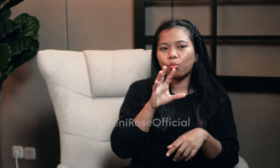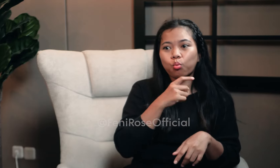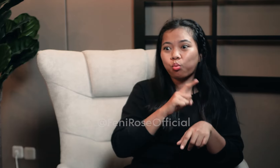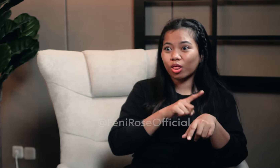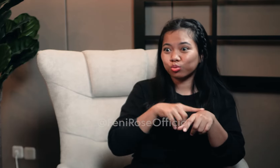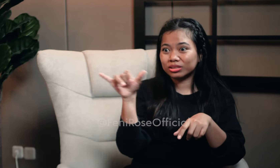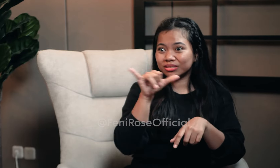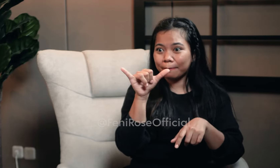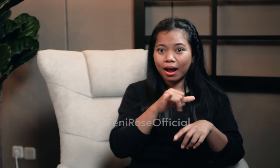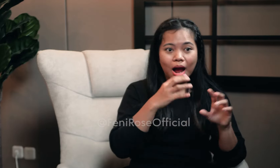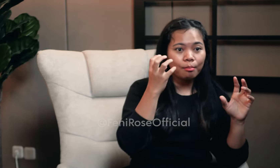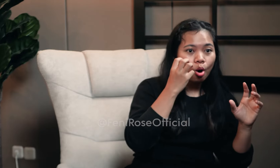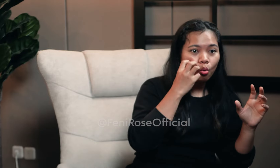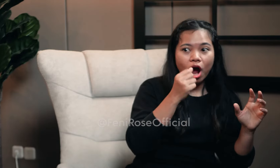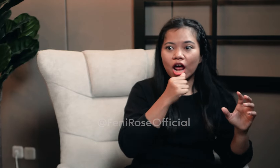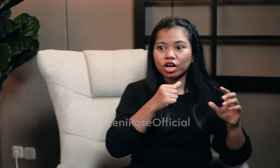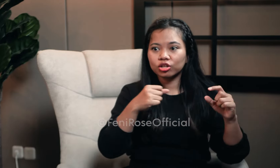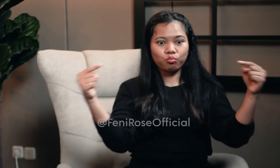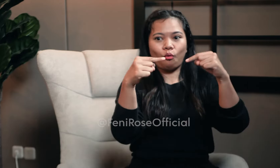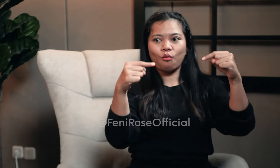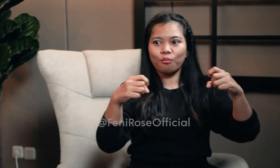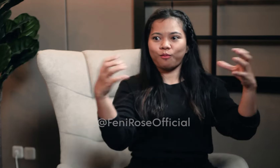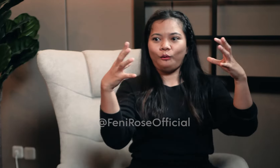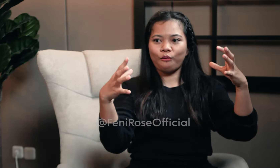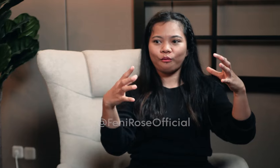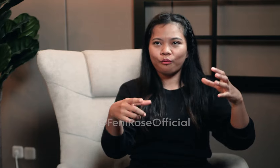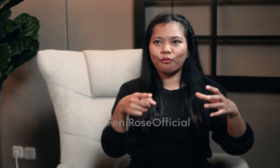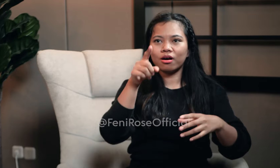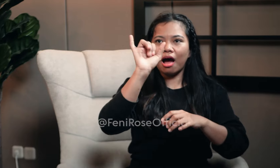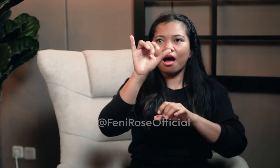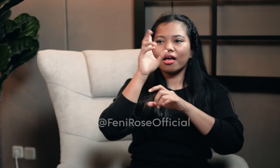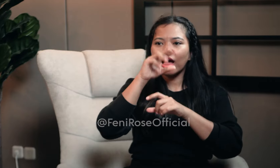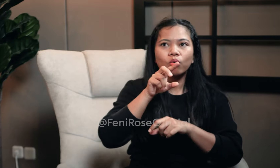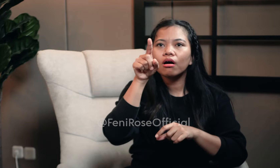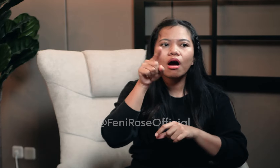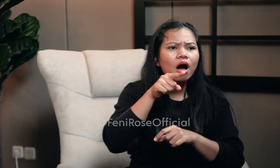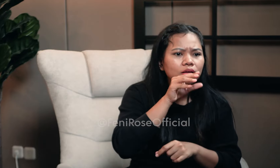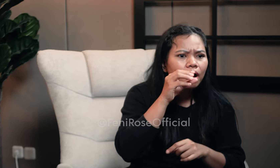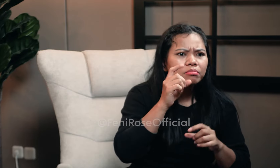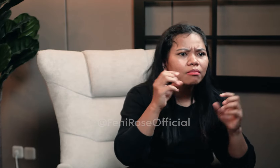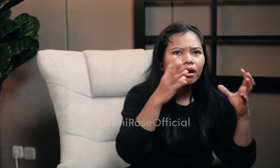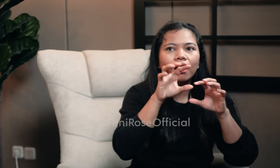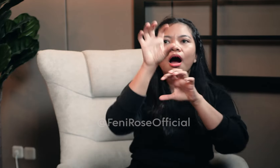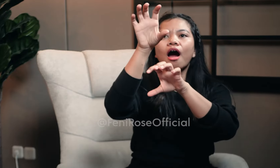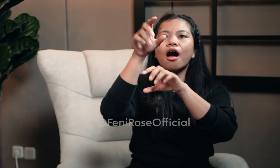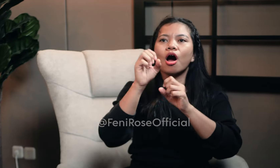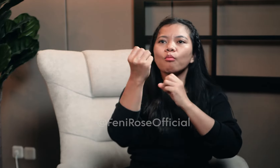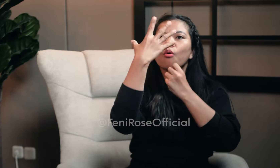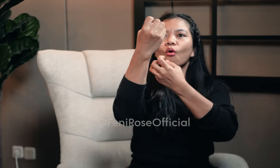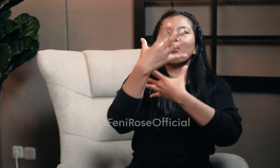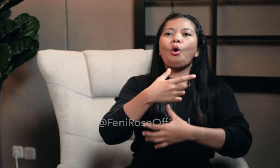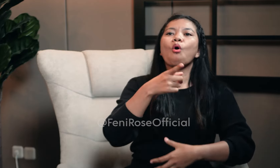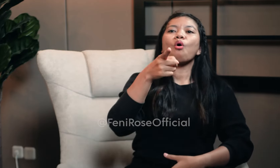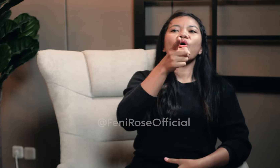kan E ketika waktu Prabowo Anis debat waktu ee ada itu bingung kan dan